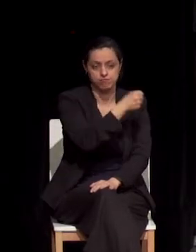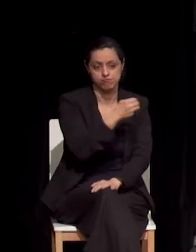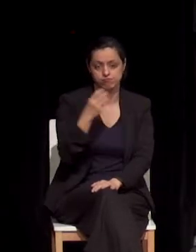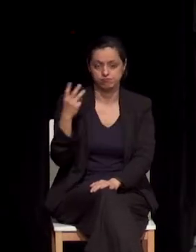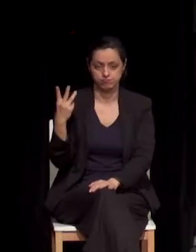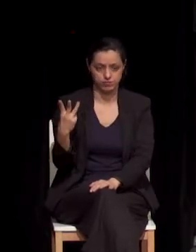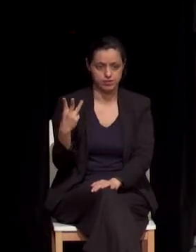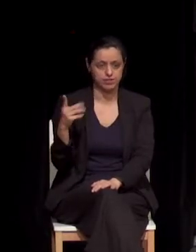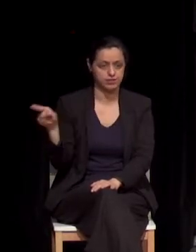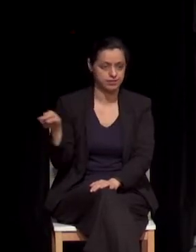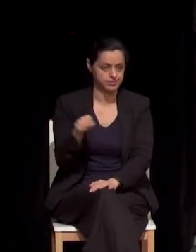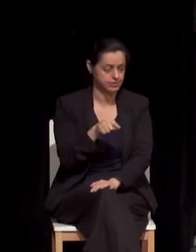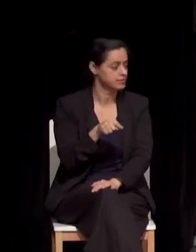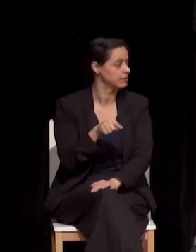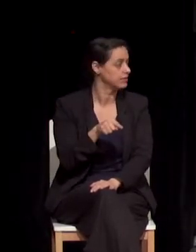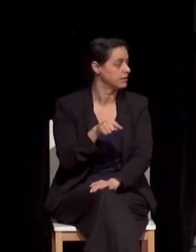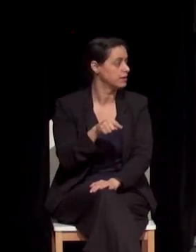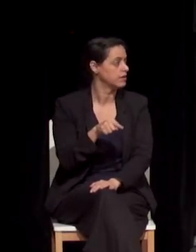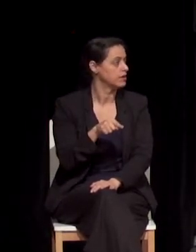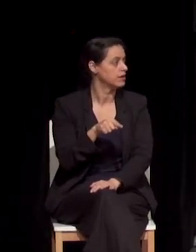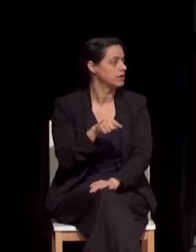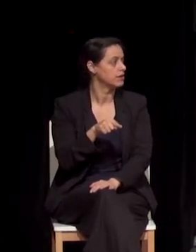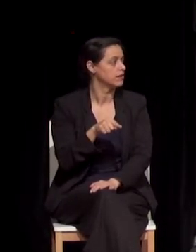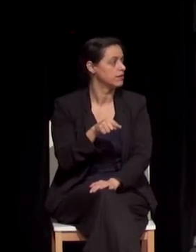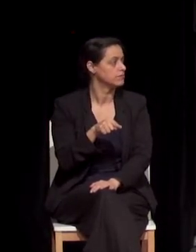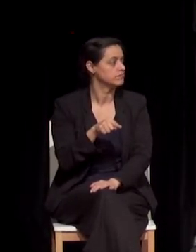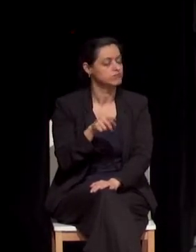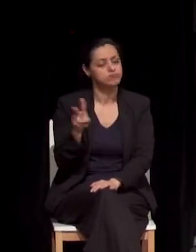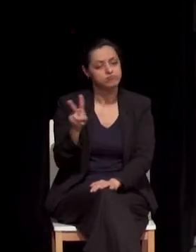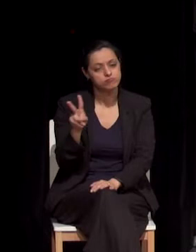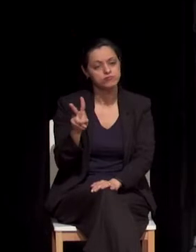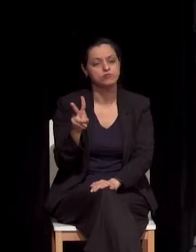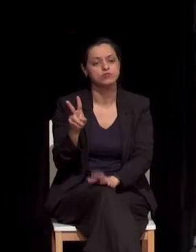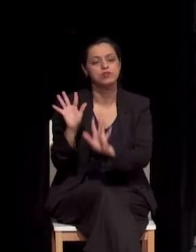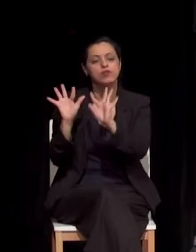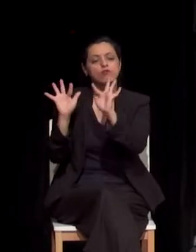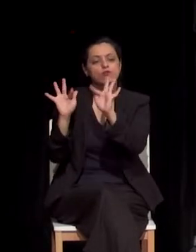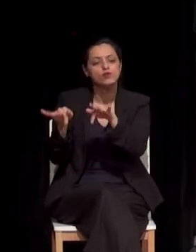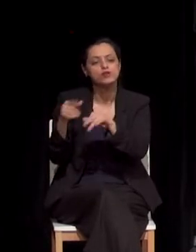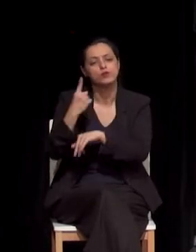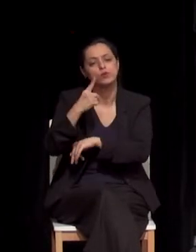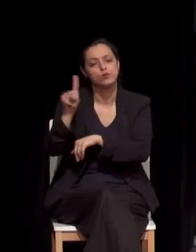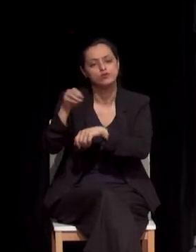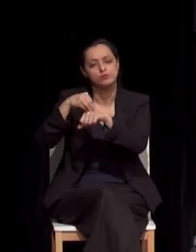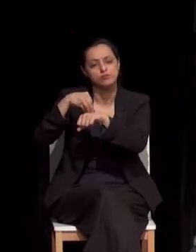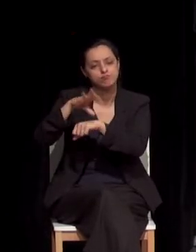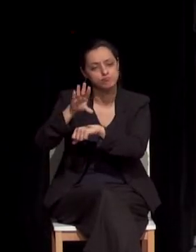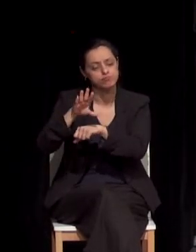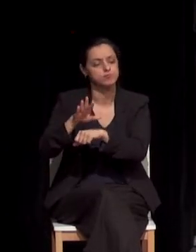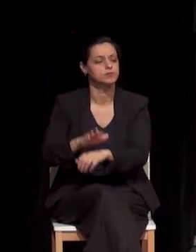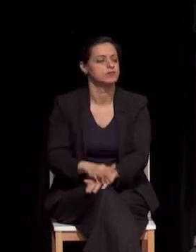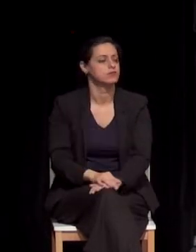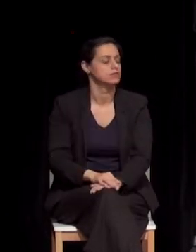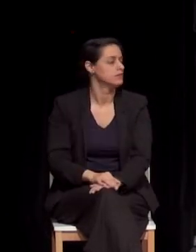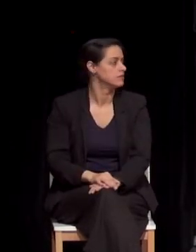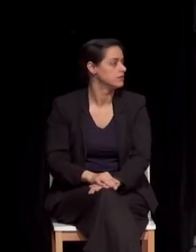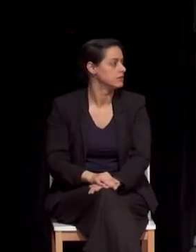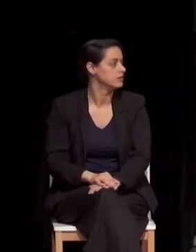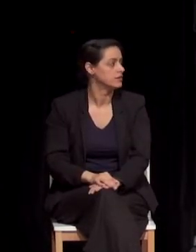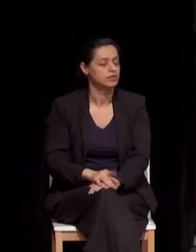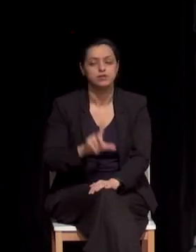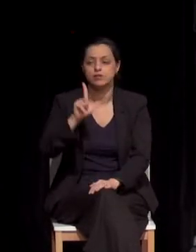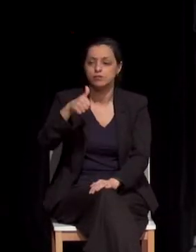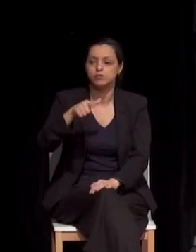Amanda e para o Vitor, para que eles se despeçam de todos, e depois para o Lucas,